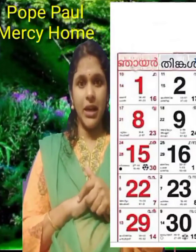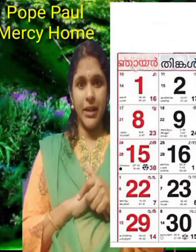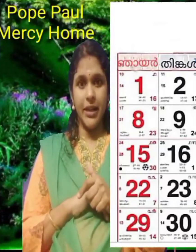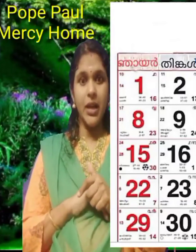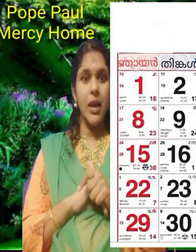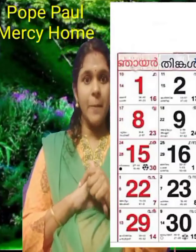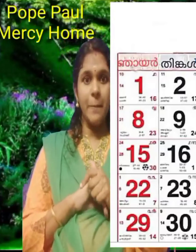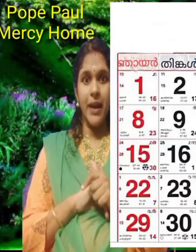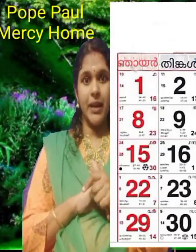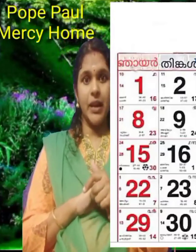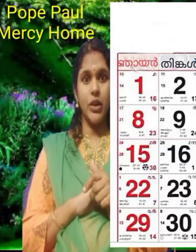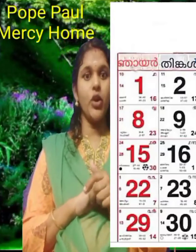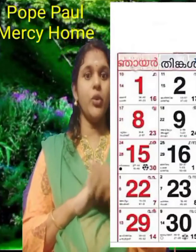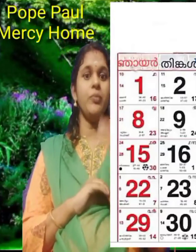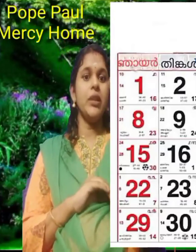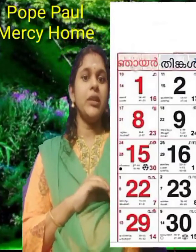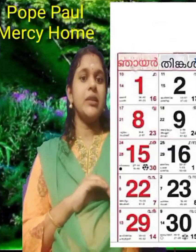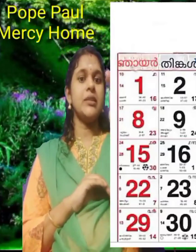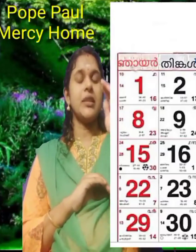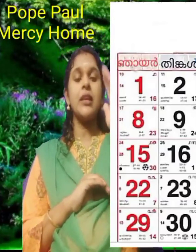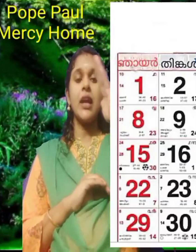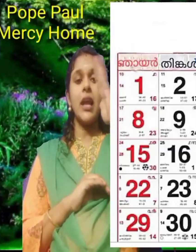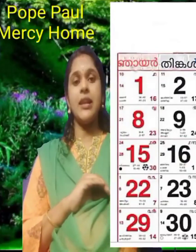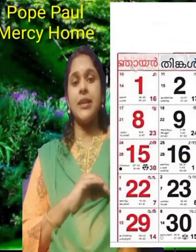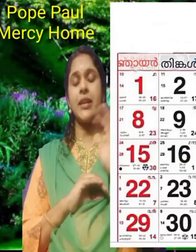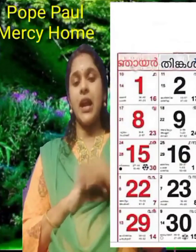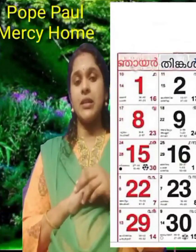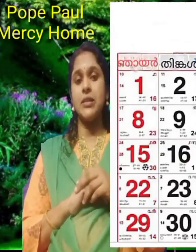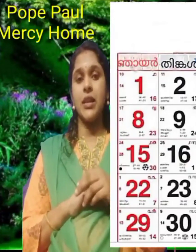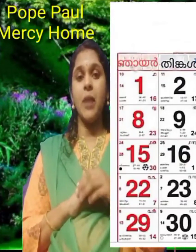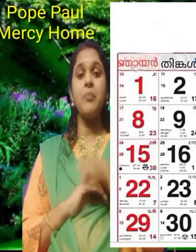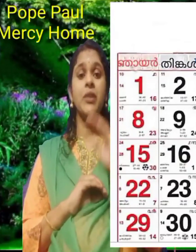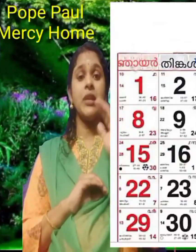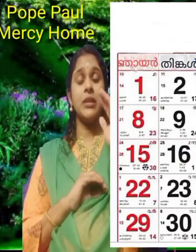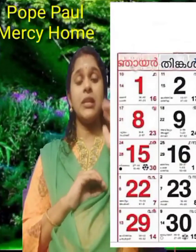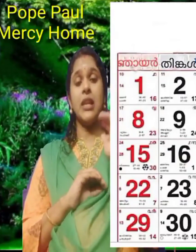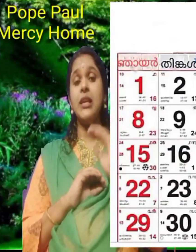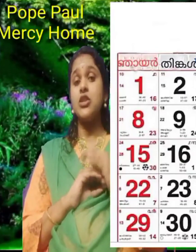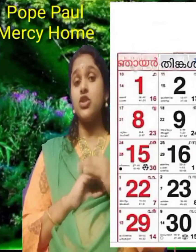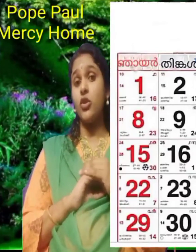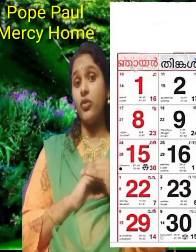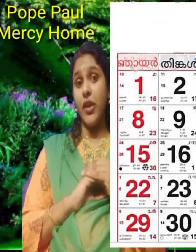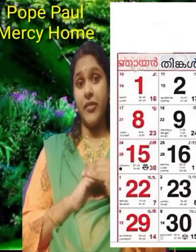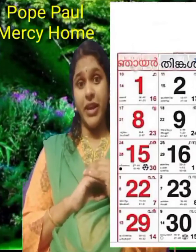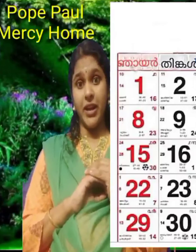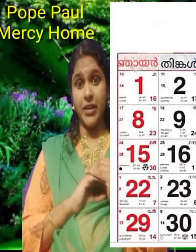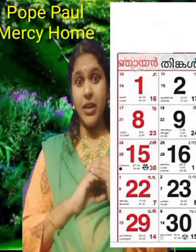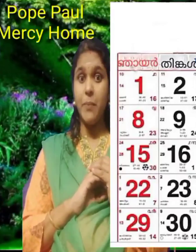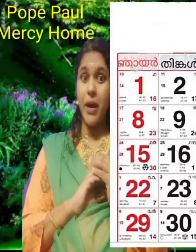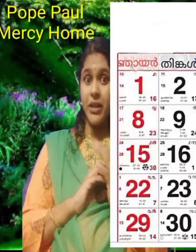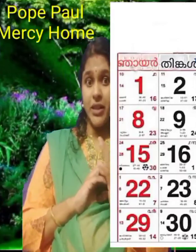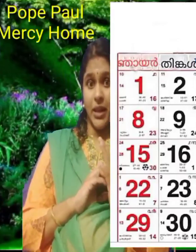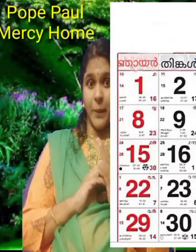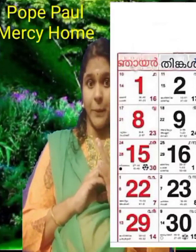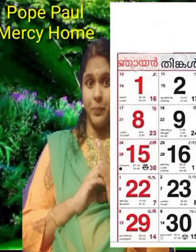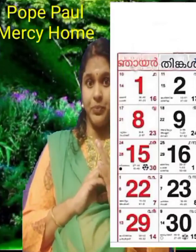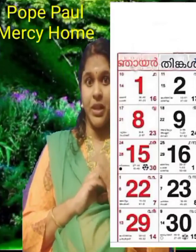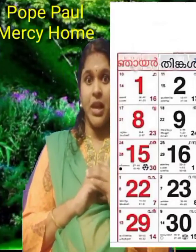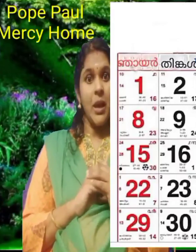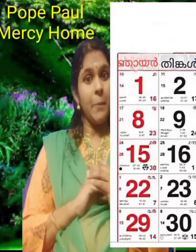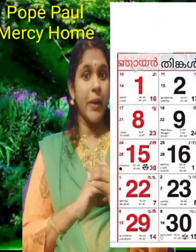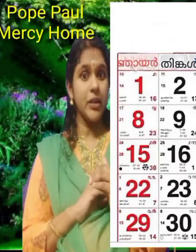നല്ല മക്കളായിട്ട് പറയാട്ടോ. ടീച്ചറ് കലണ്ടർ കാണിച്ചു തരാം. ഇതില് ചൊവ്വ എവിടെയാണെന്ന്